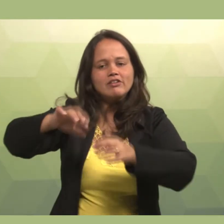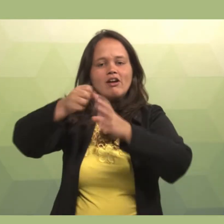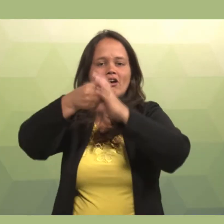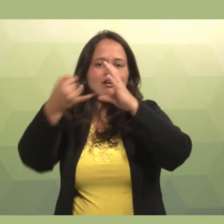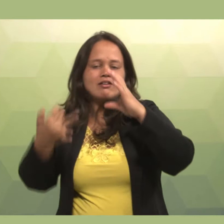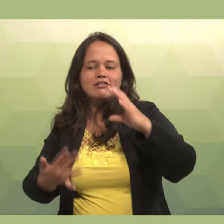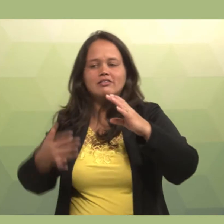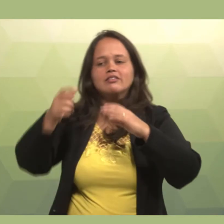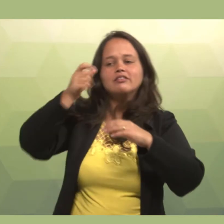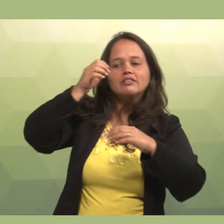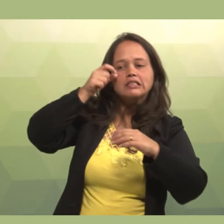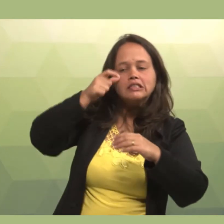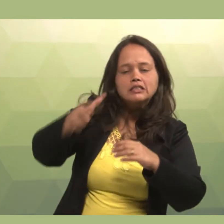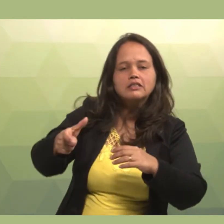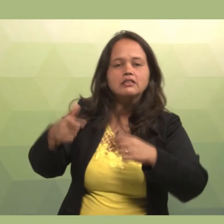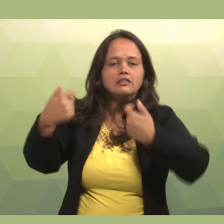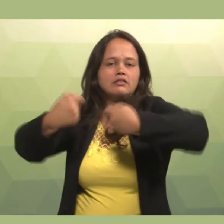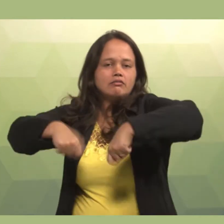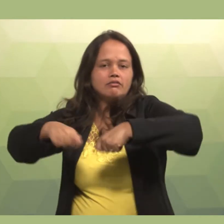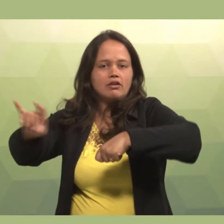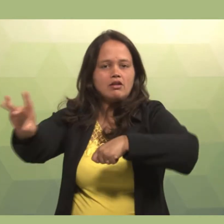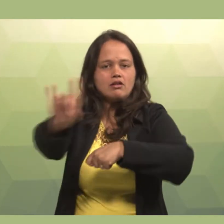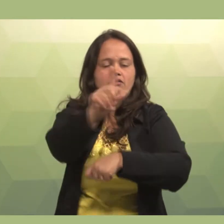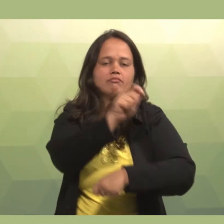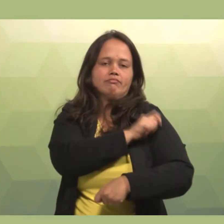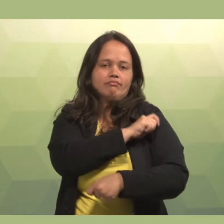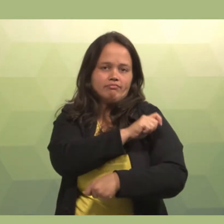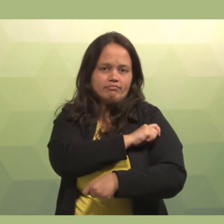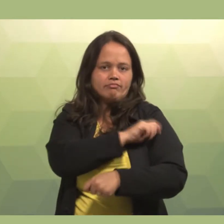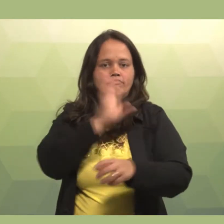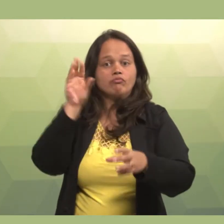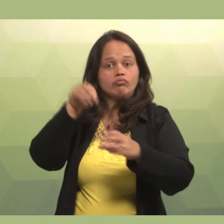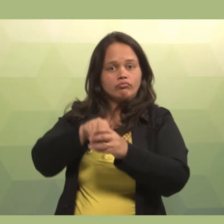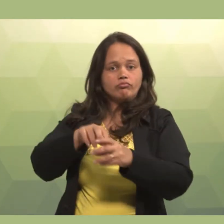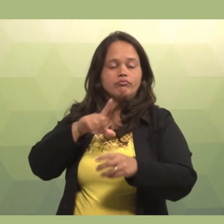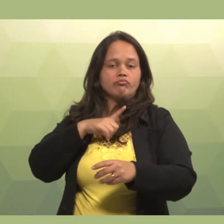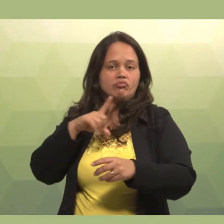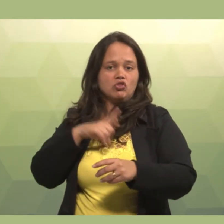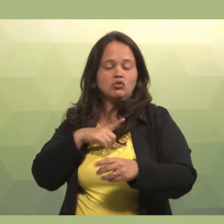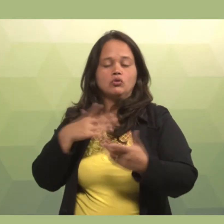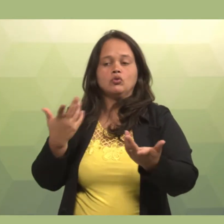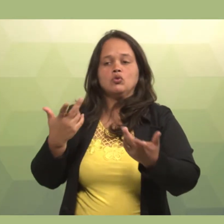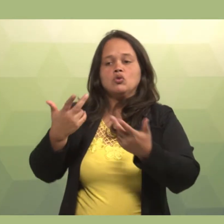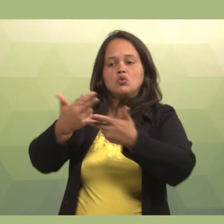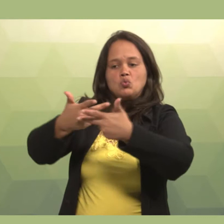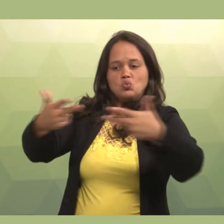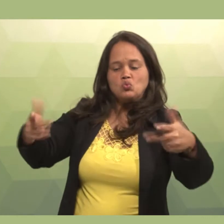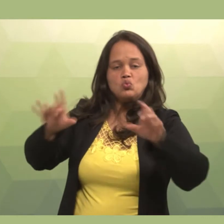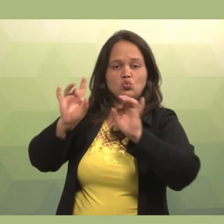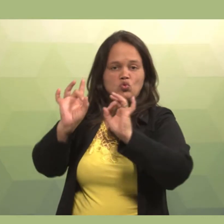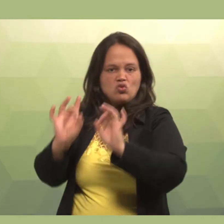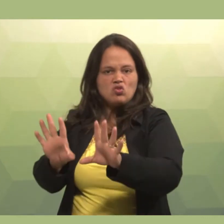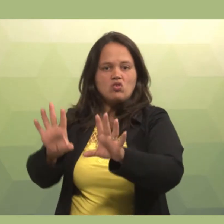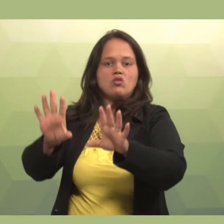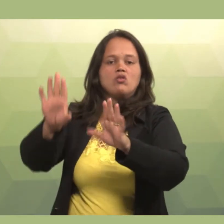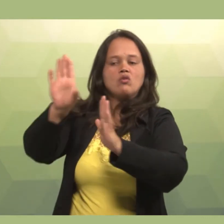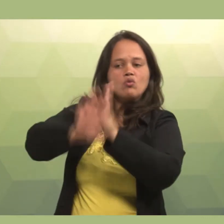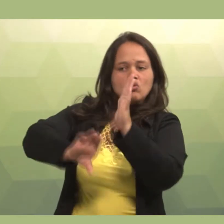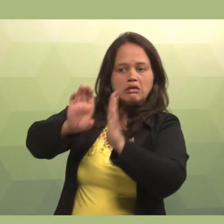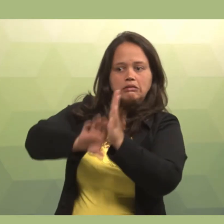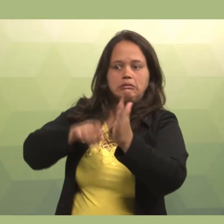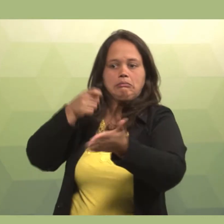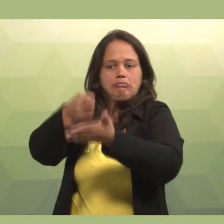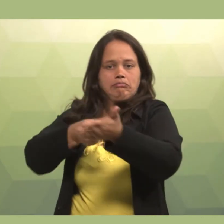não só os componentes curriculares centrais obrigatórios previstos na legislação e nas normas educacionais,